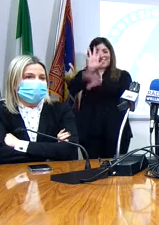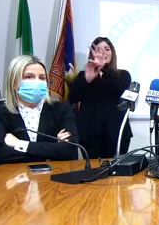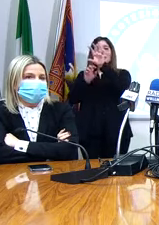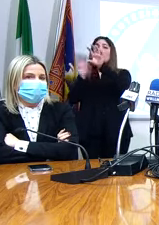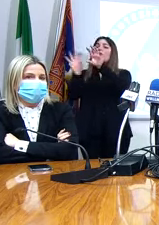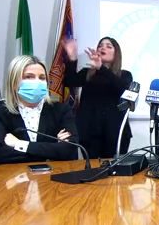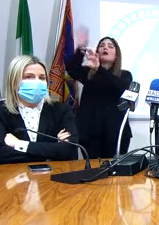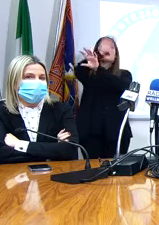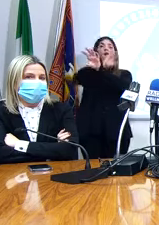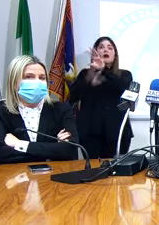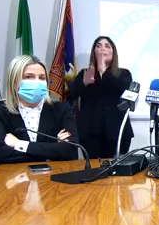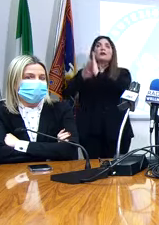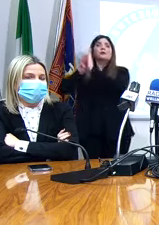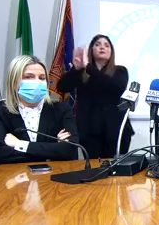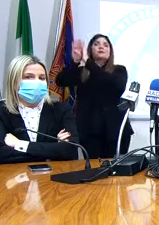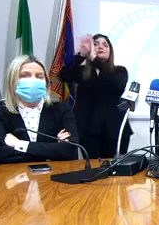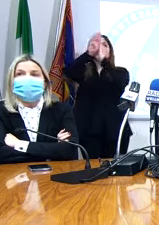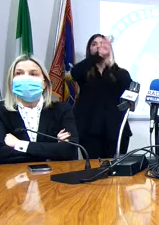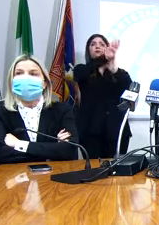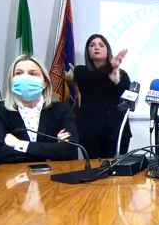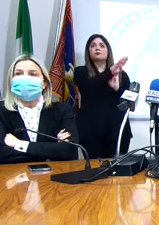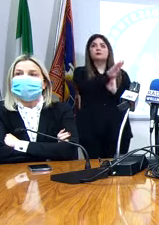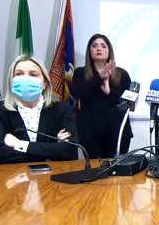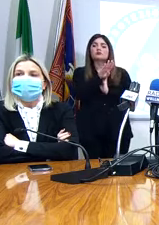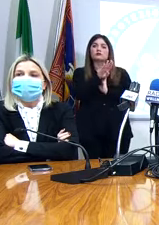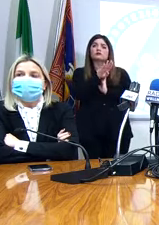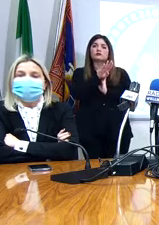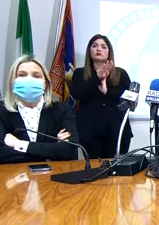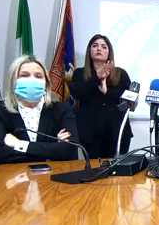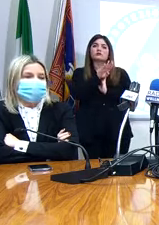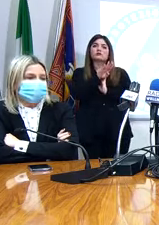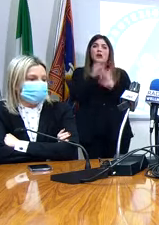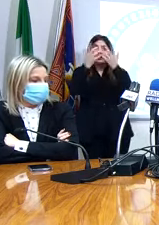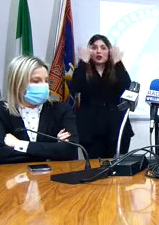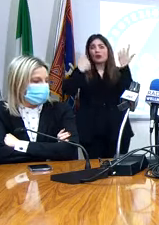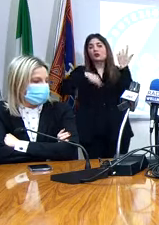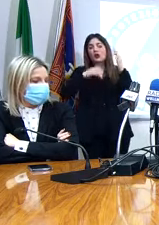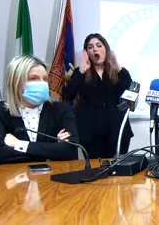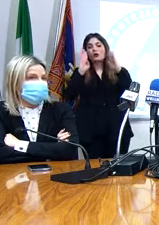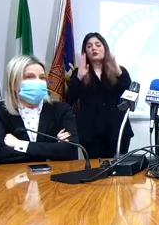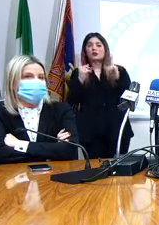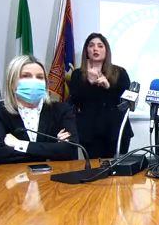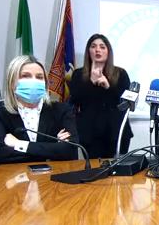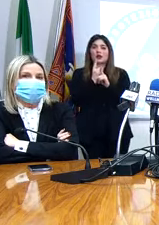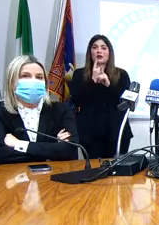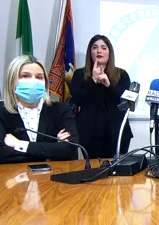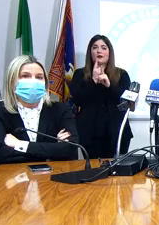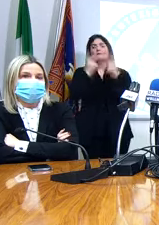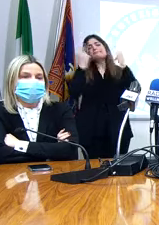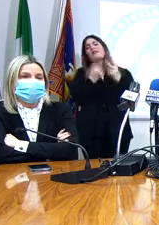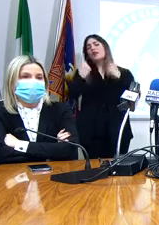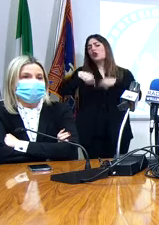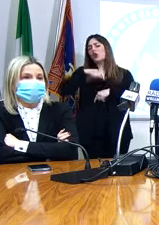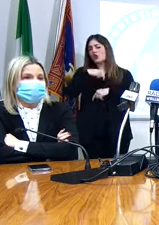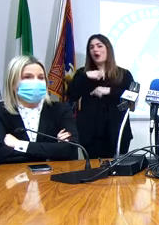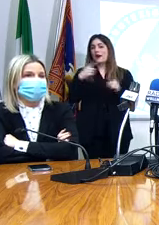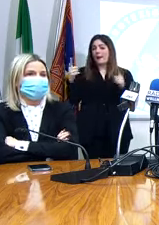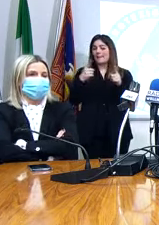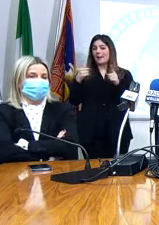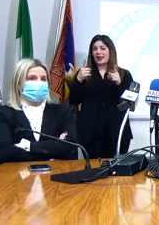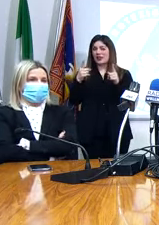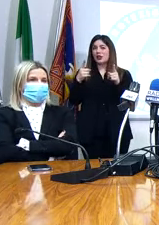epidemiologico oggi in questo momento. È evidente che noi abbiamo pagato un duro scotto in un periodo quando gli altri